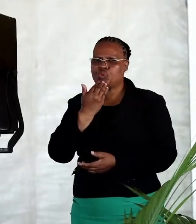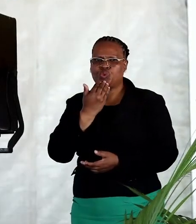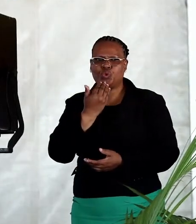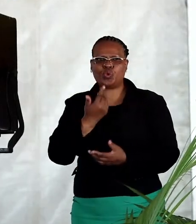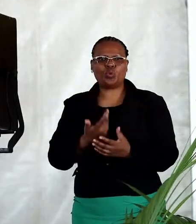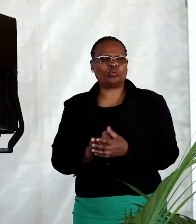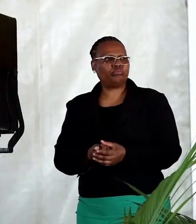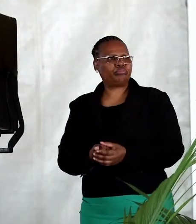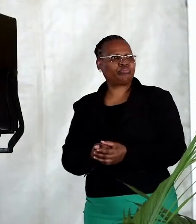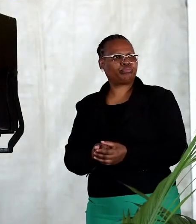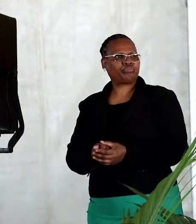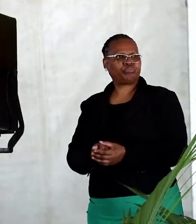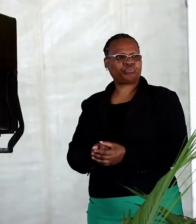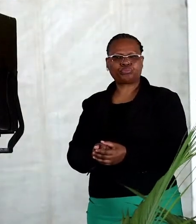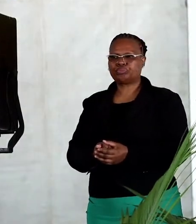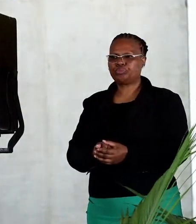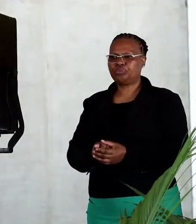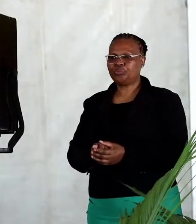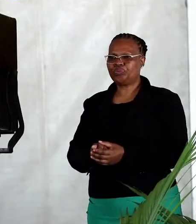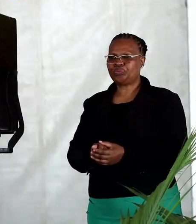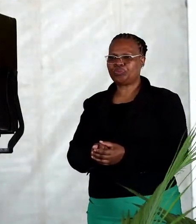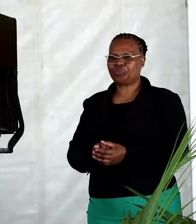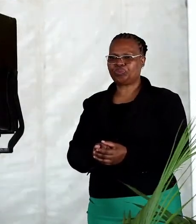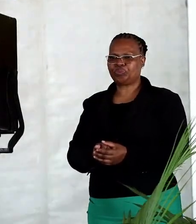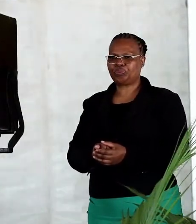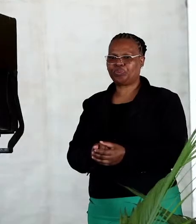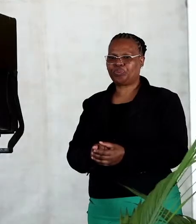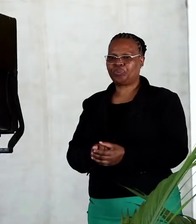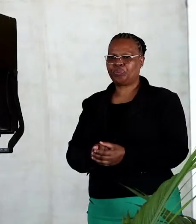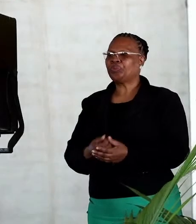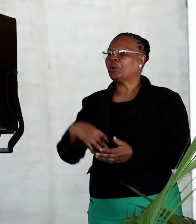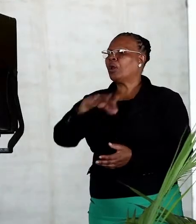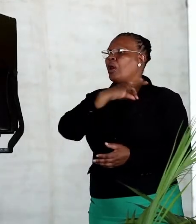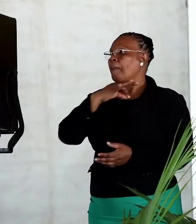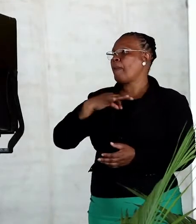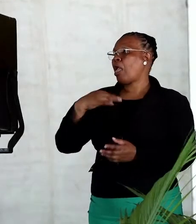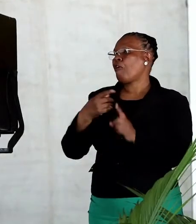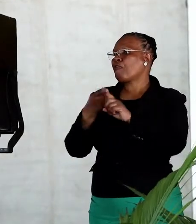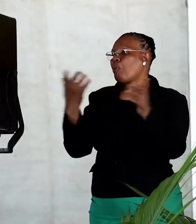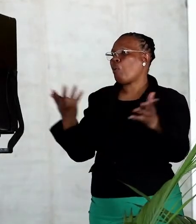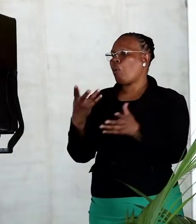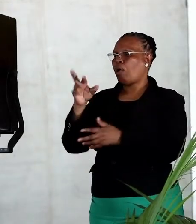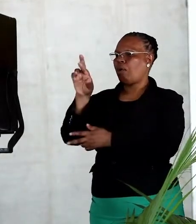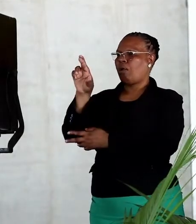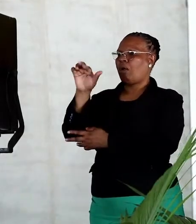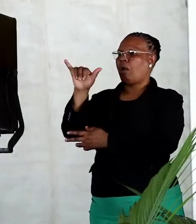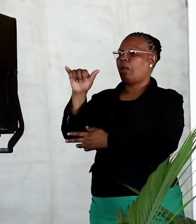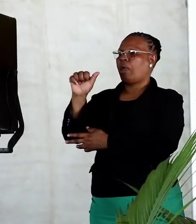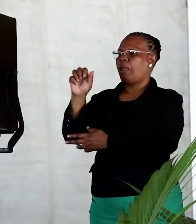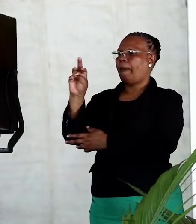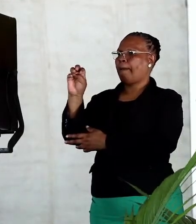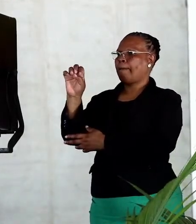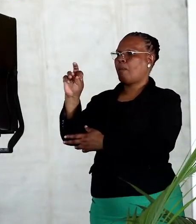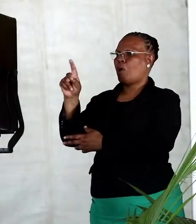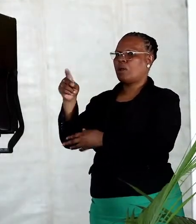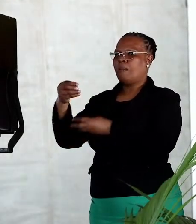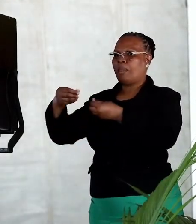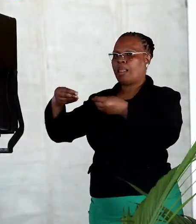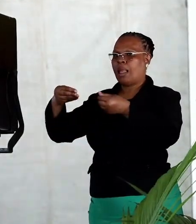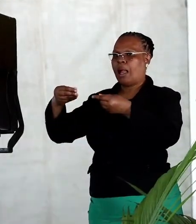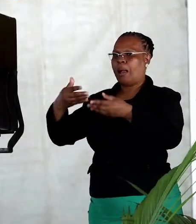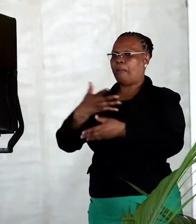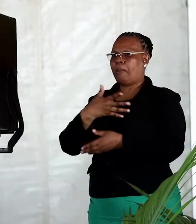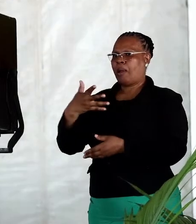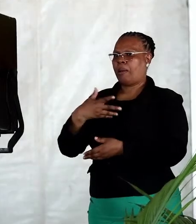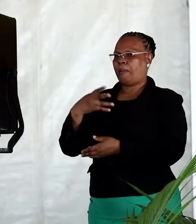apa ukona umeya wase Raymond Saba, Mamusango.